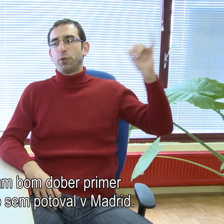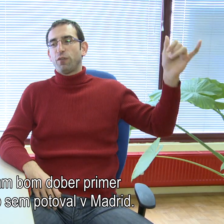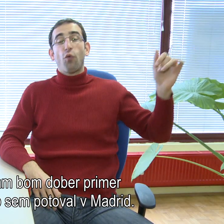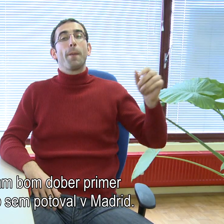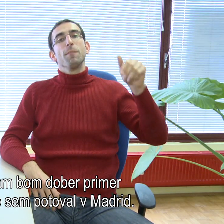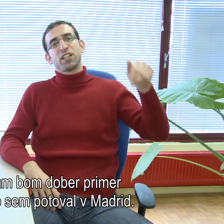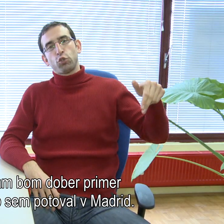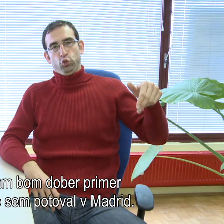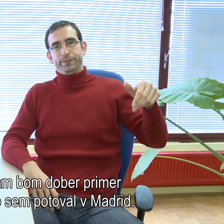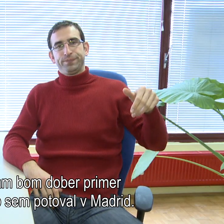potreboval v Madridu.